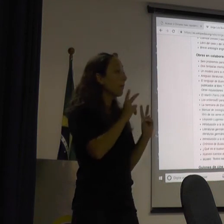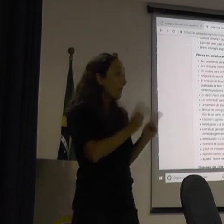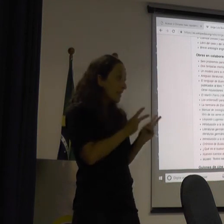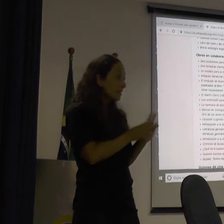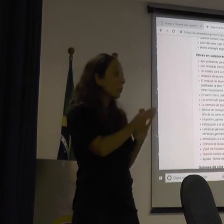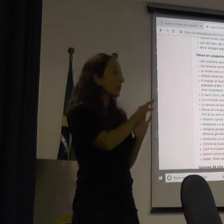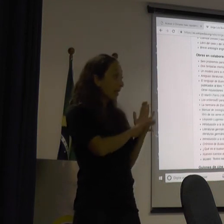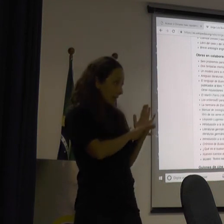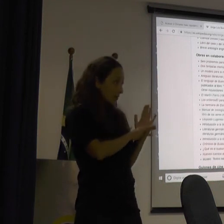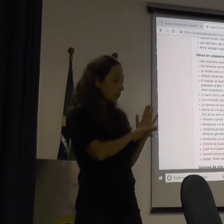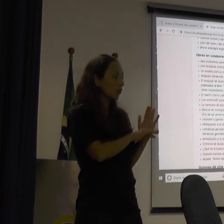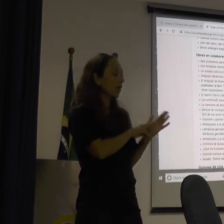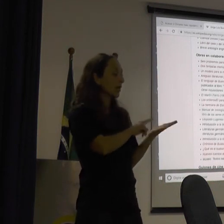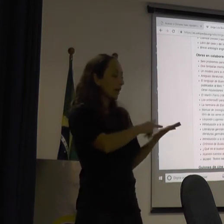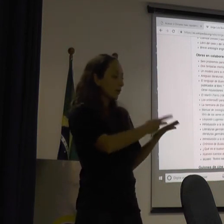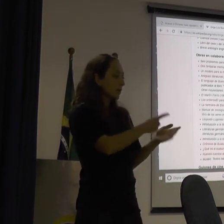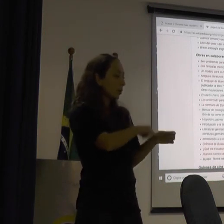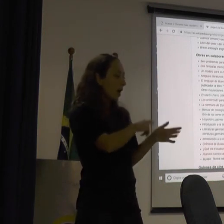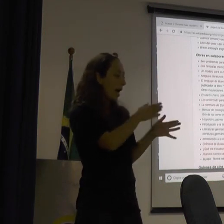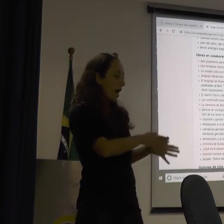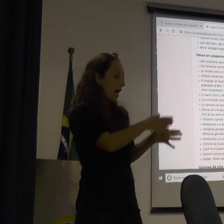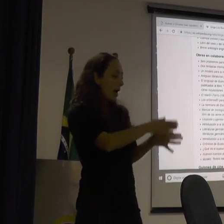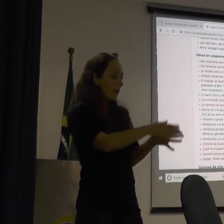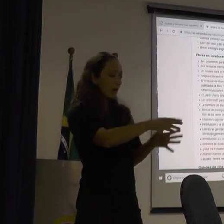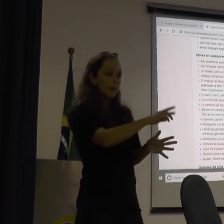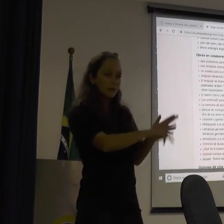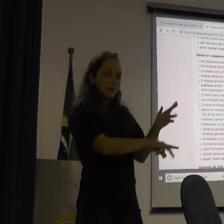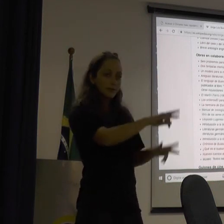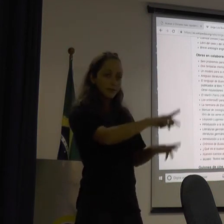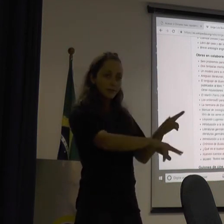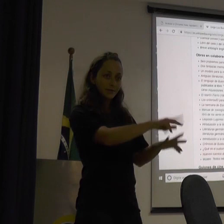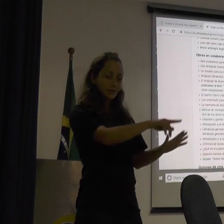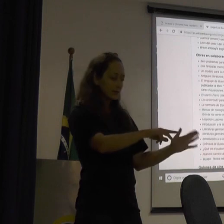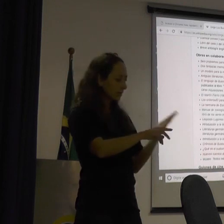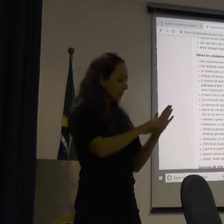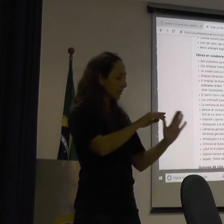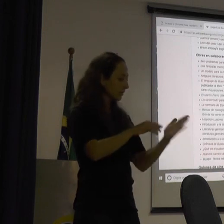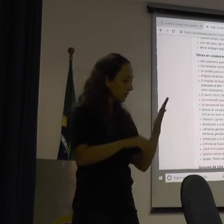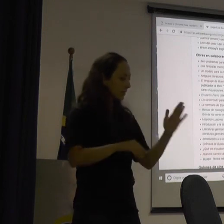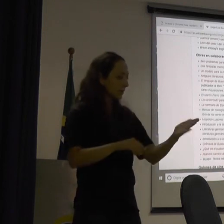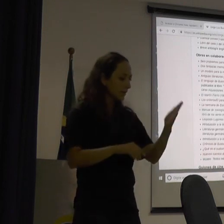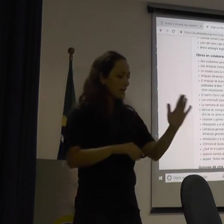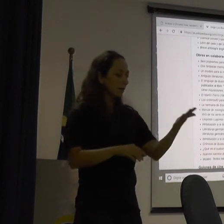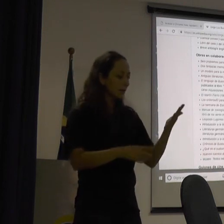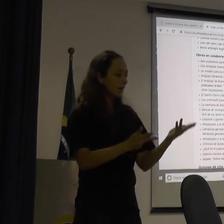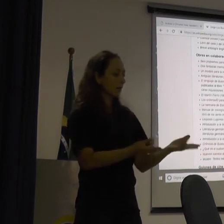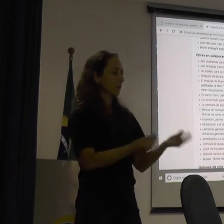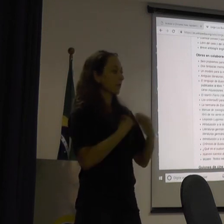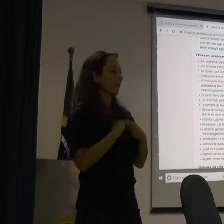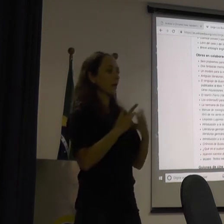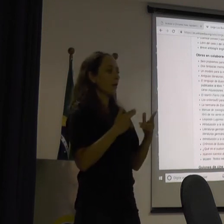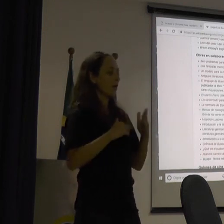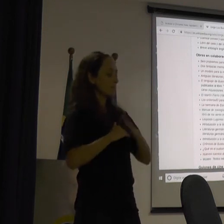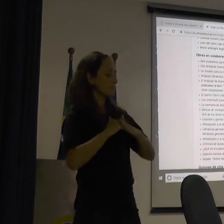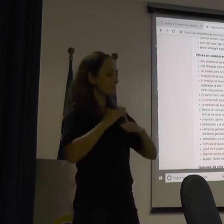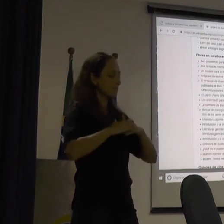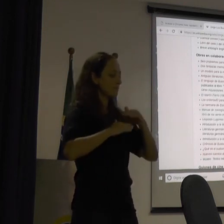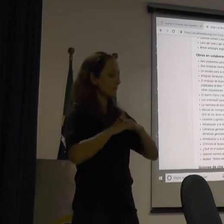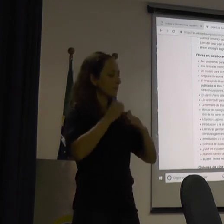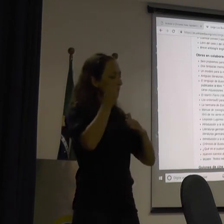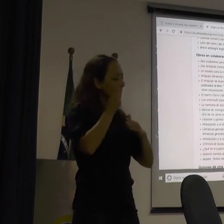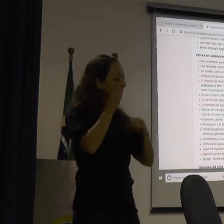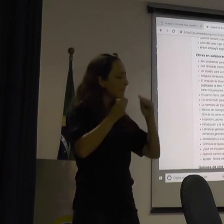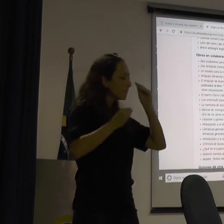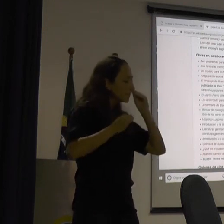romântica, né? Uma Ilíada modernista, ele está interessado na experimentação. Olha, ali